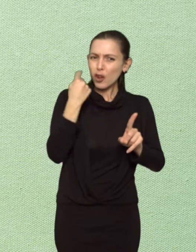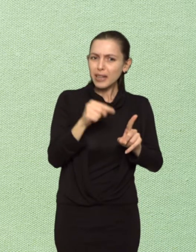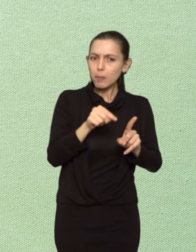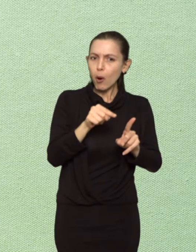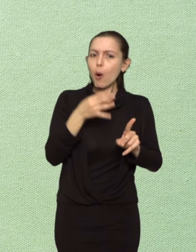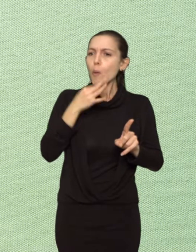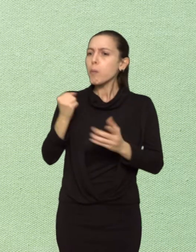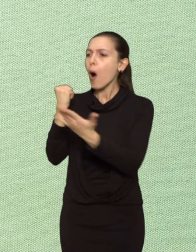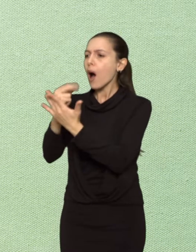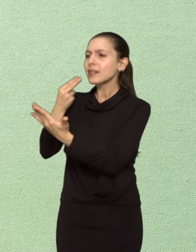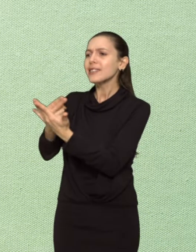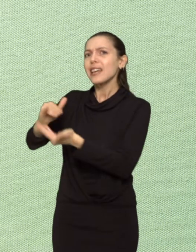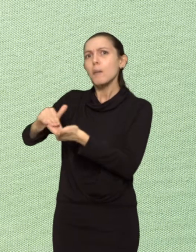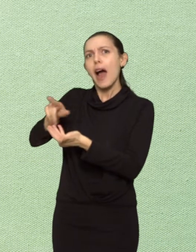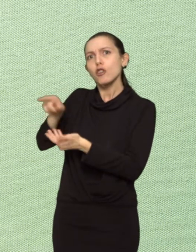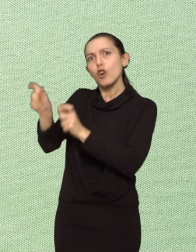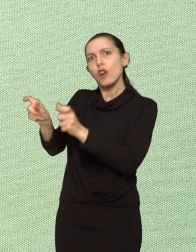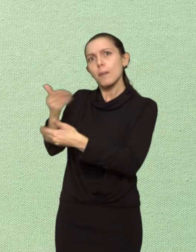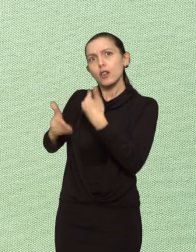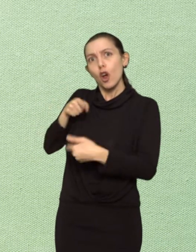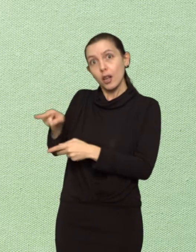rafforzare lo stigma sociale sulla disabilità?